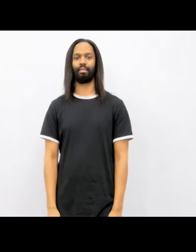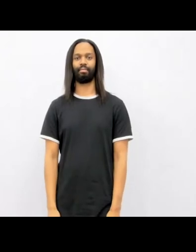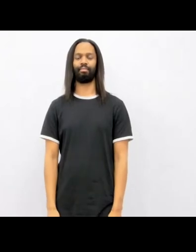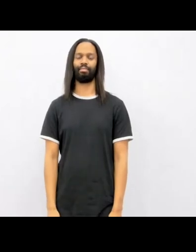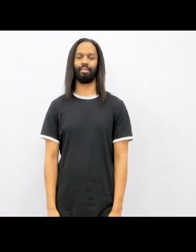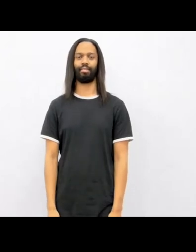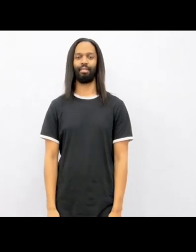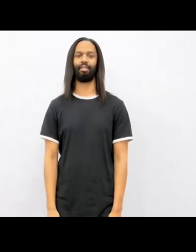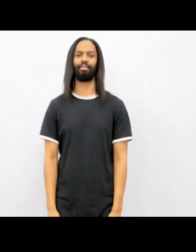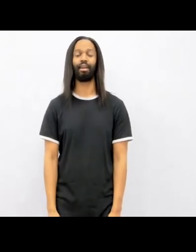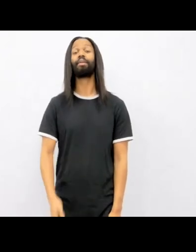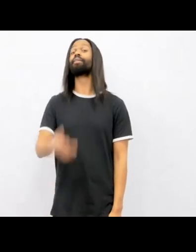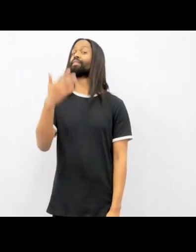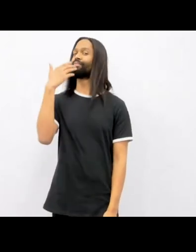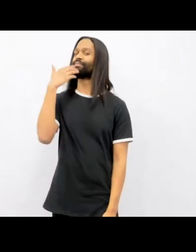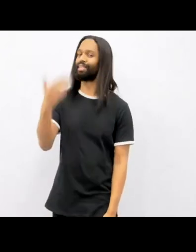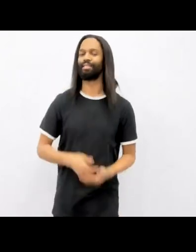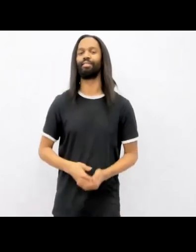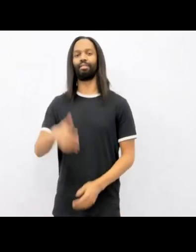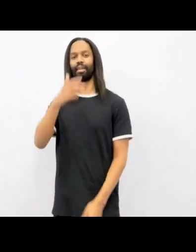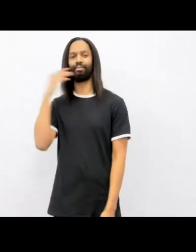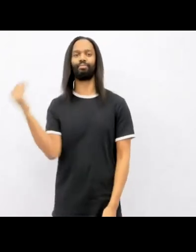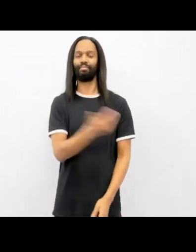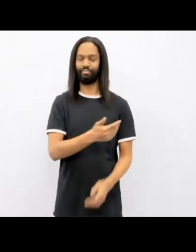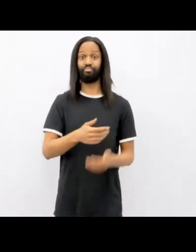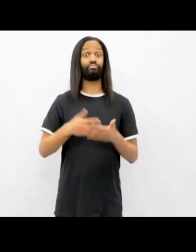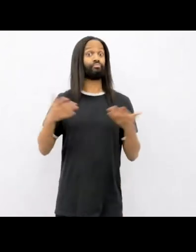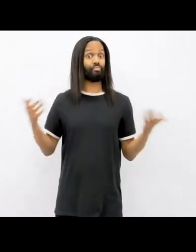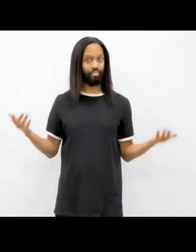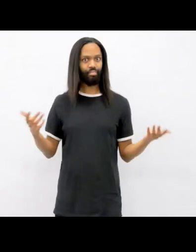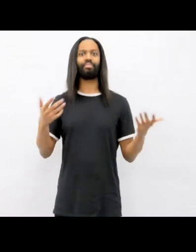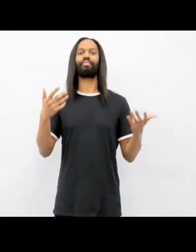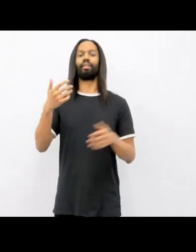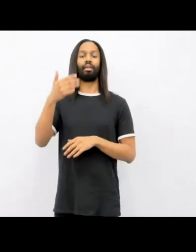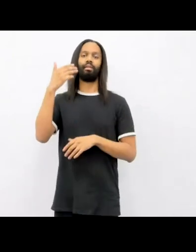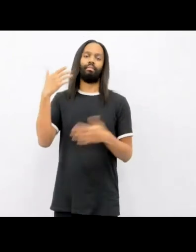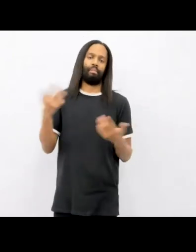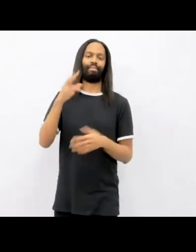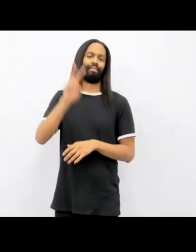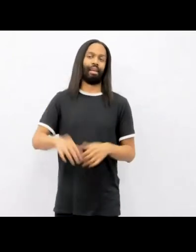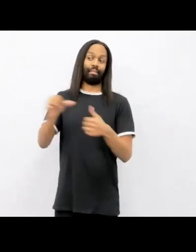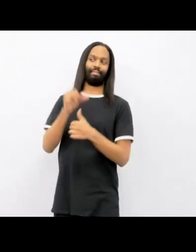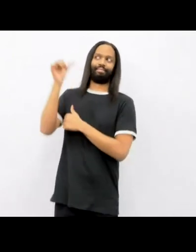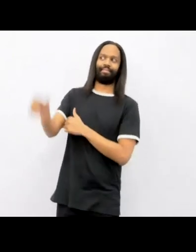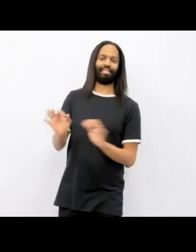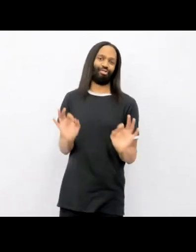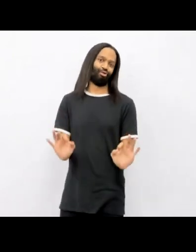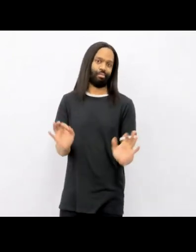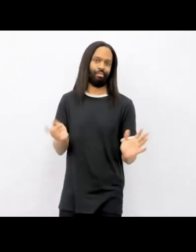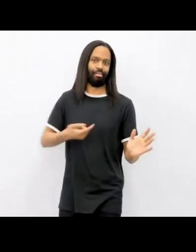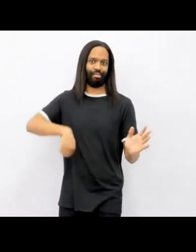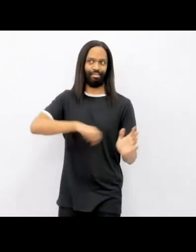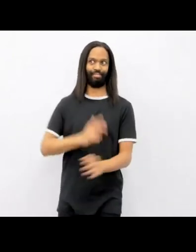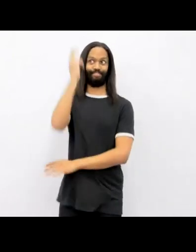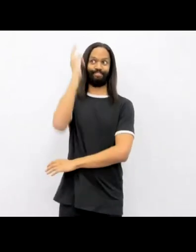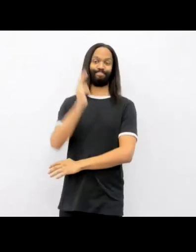Merci, M. Ivernot. Bonsoir à toutes et à tous. Ravi de vous retrouver, même si c'est par écran interposé pour le lancement